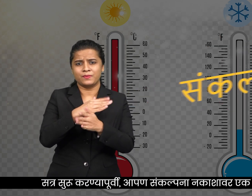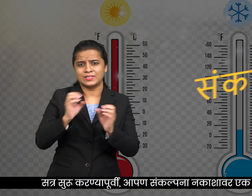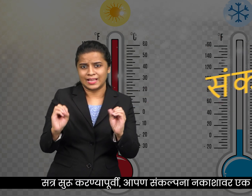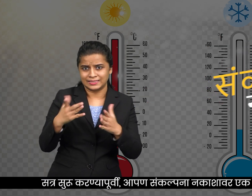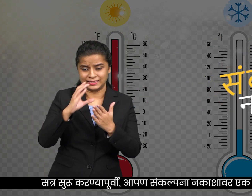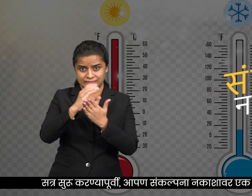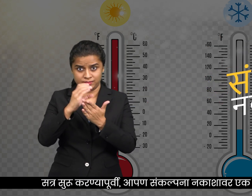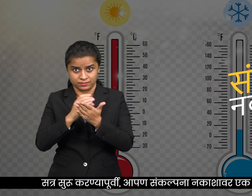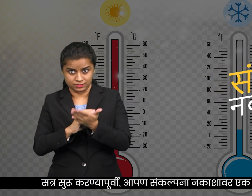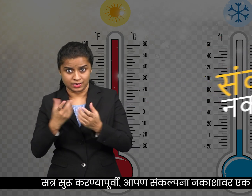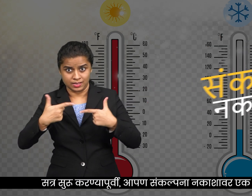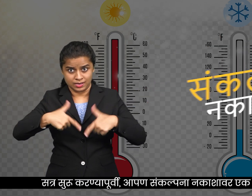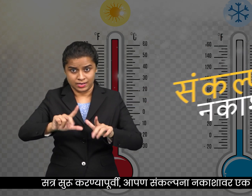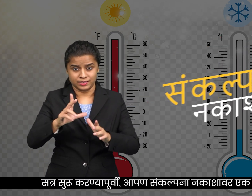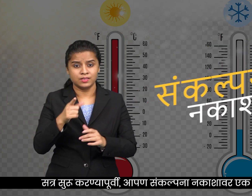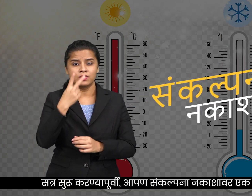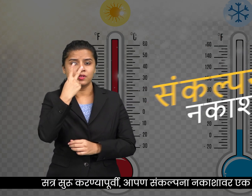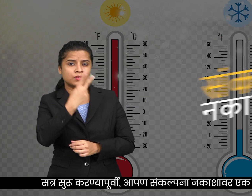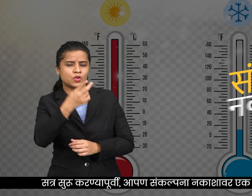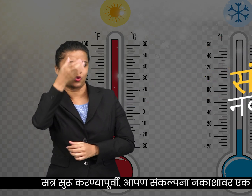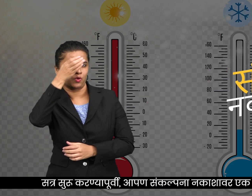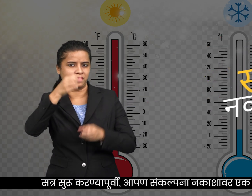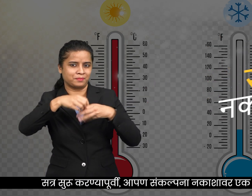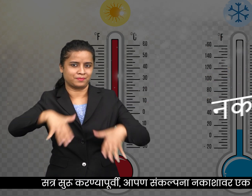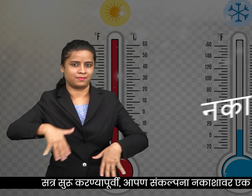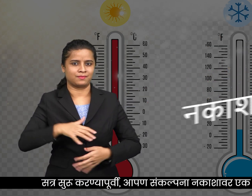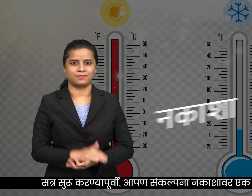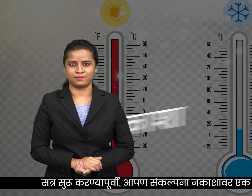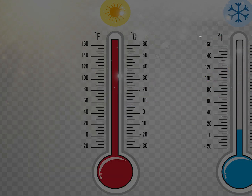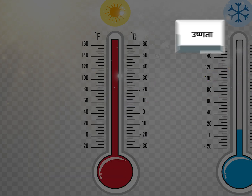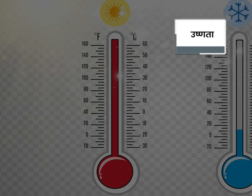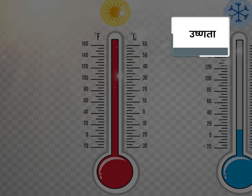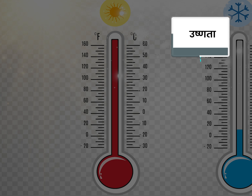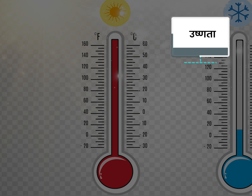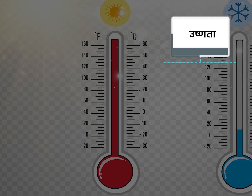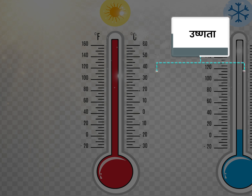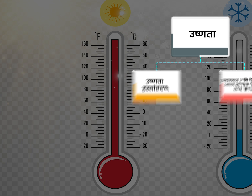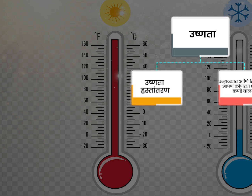सुरू करण्यापूर्वी आपण संकल्पना नकाशावर एक नजर टाकूया.